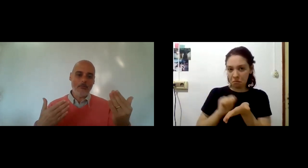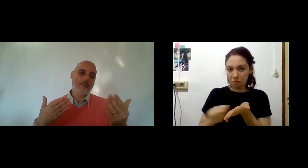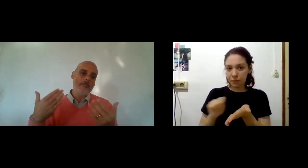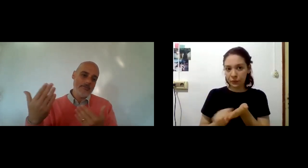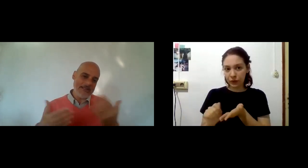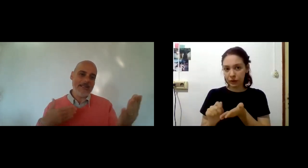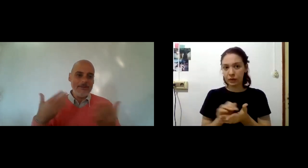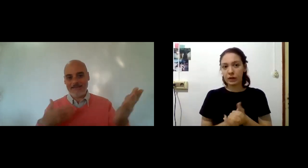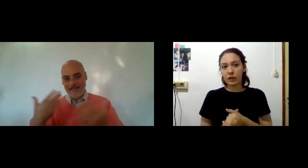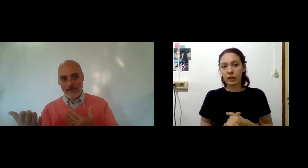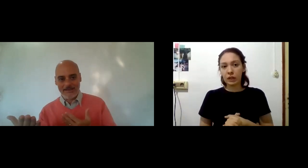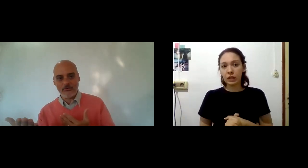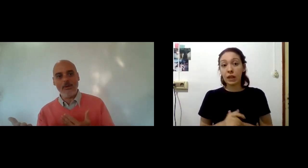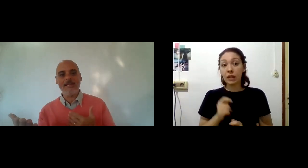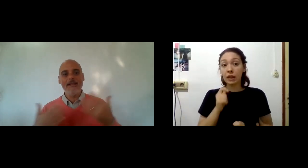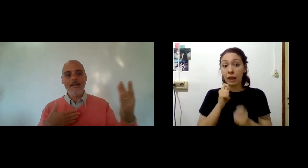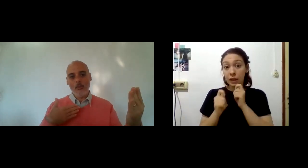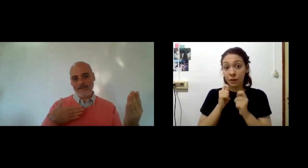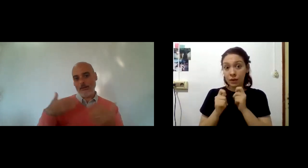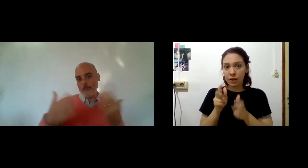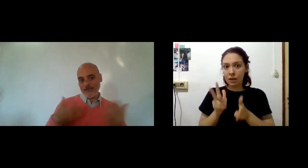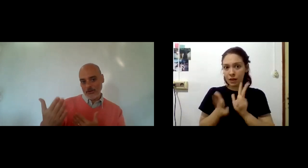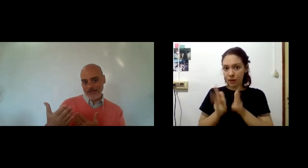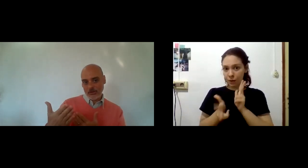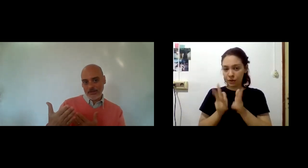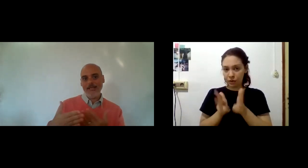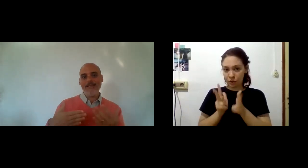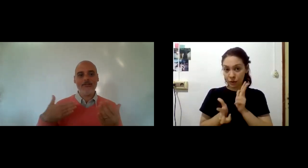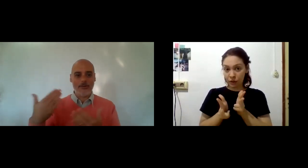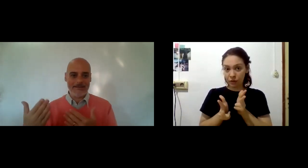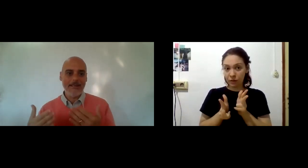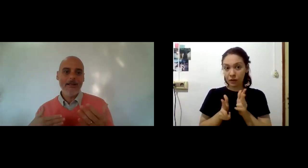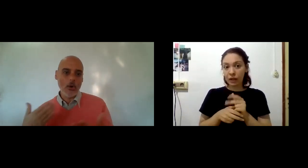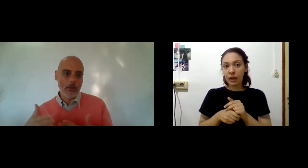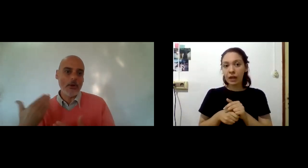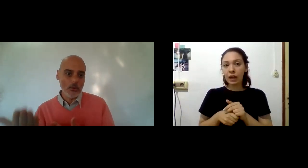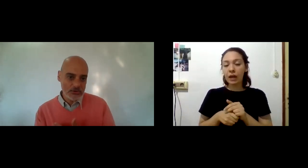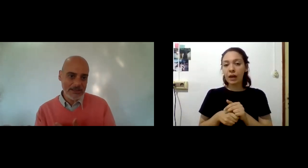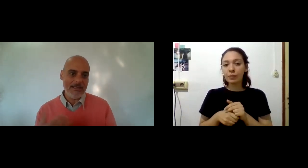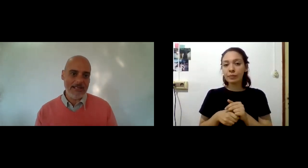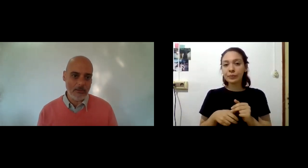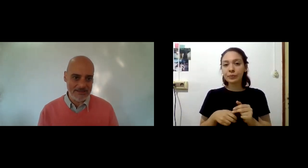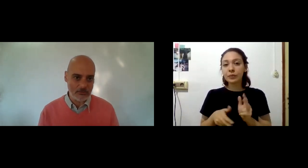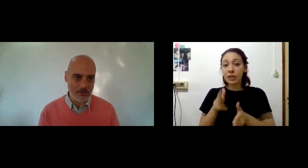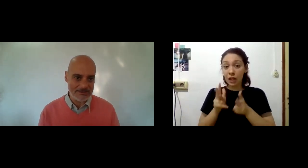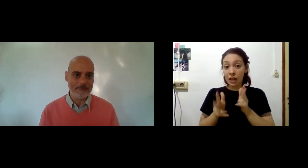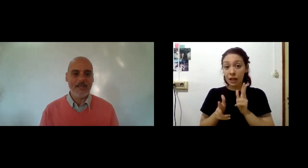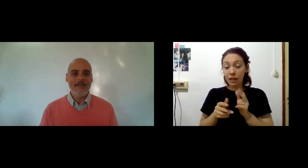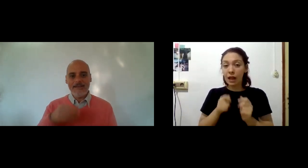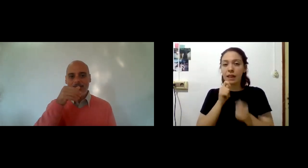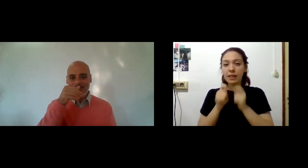que es en lengua de señas uruguaya, muestran comprensión lectora y a su vez cómo producen en lengua de señas